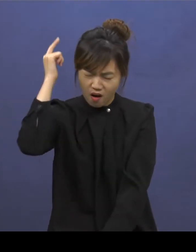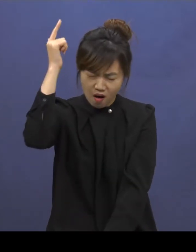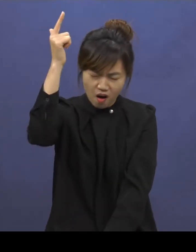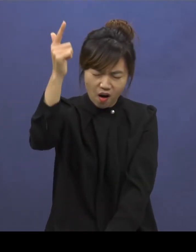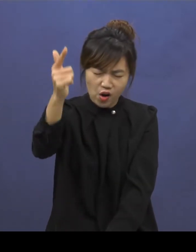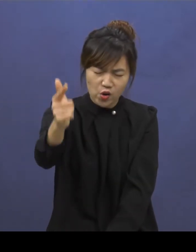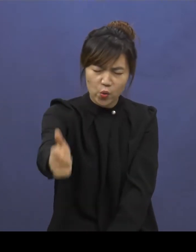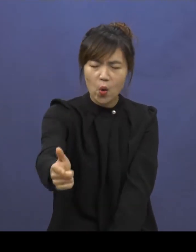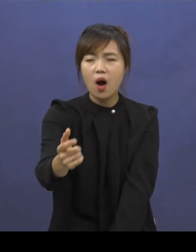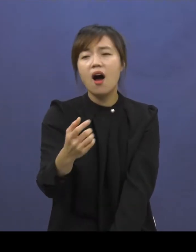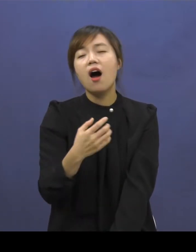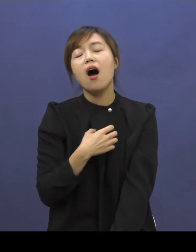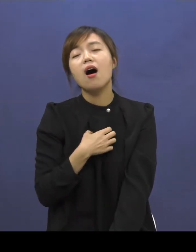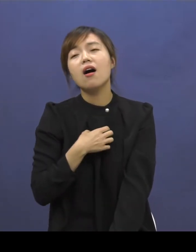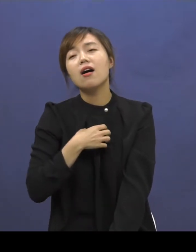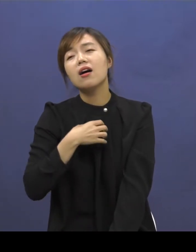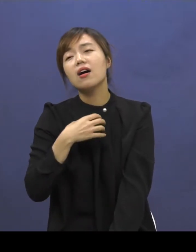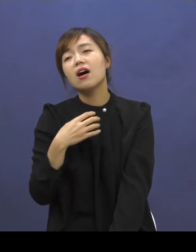멀고